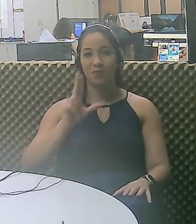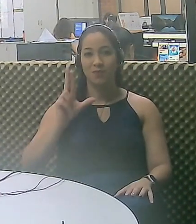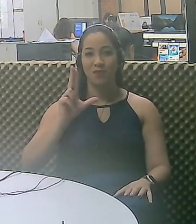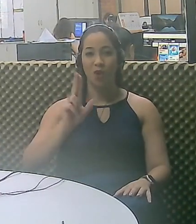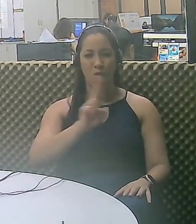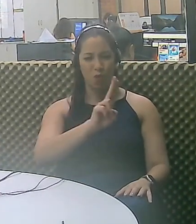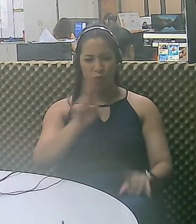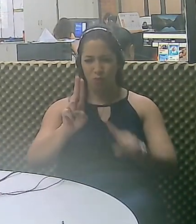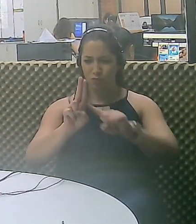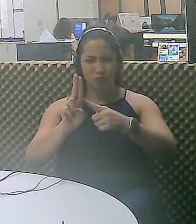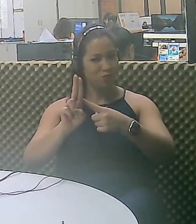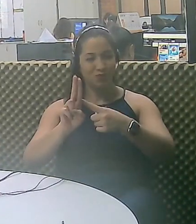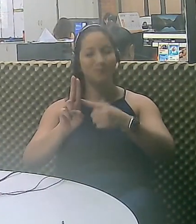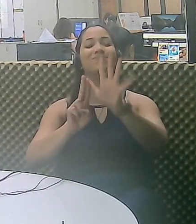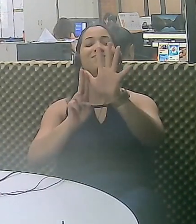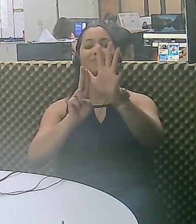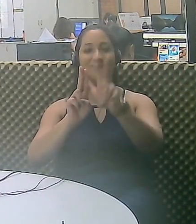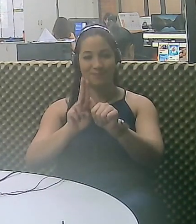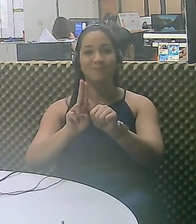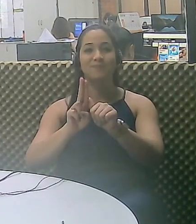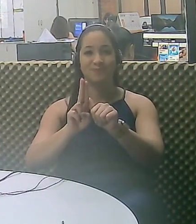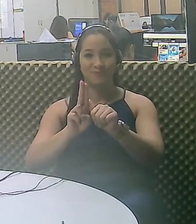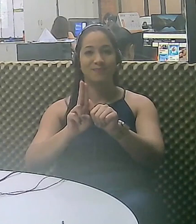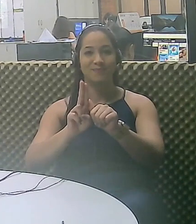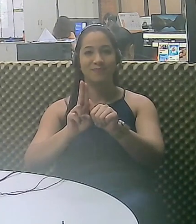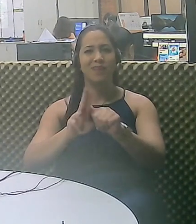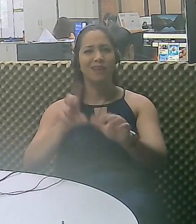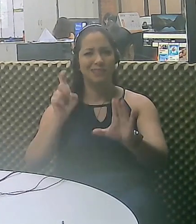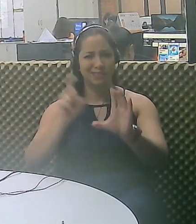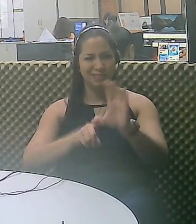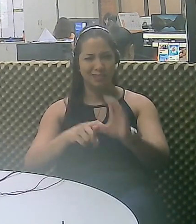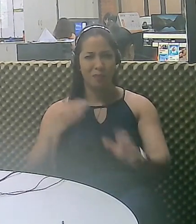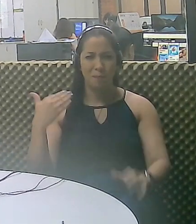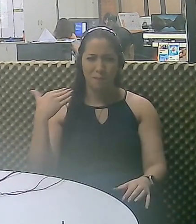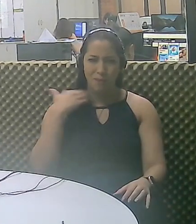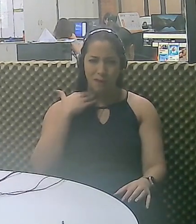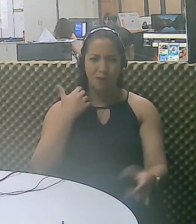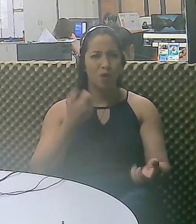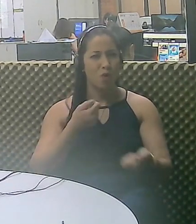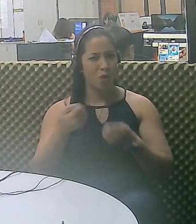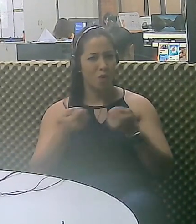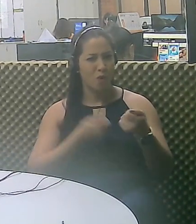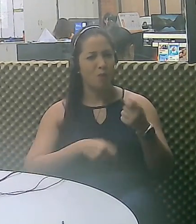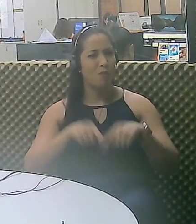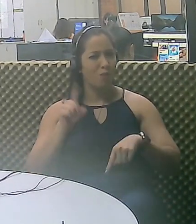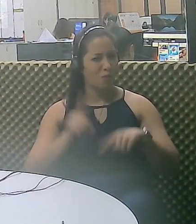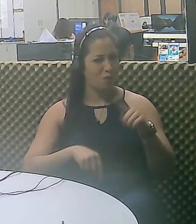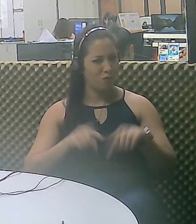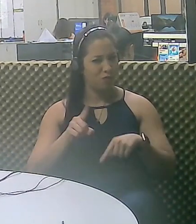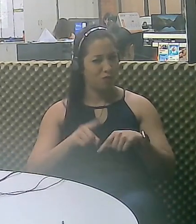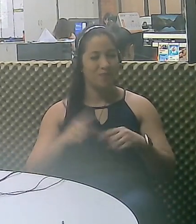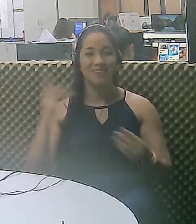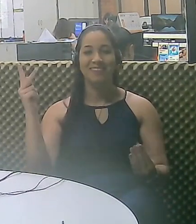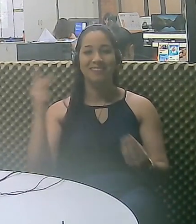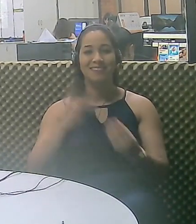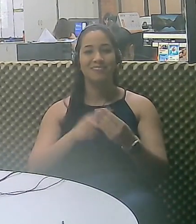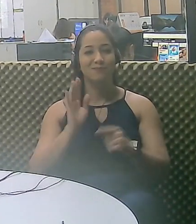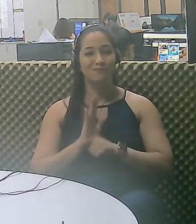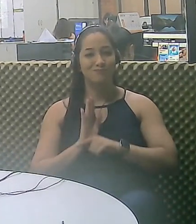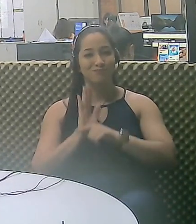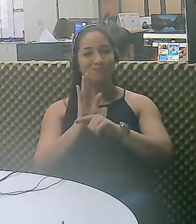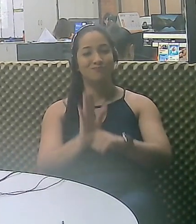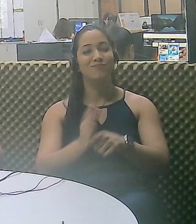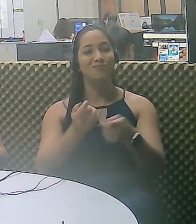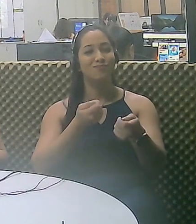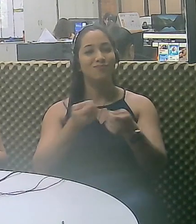nome assim, ó, limpinho. Tem dívida com o banco, comércio ou protesto? O PROCON vai te ajudar a